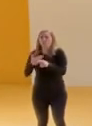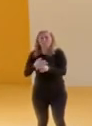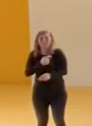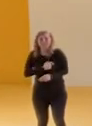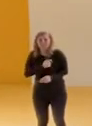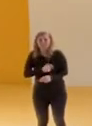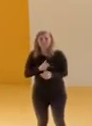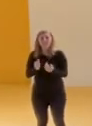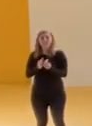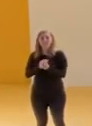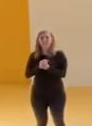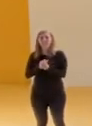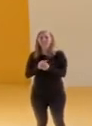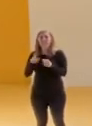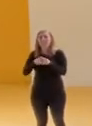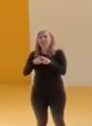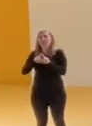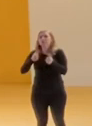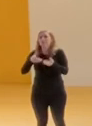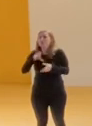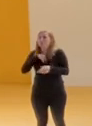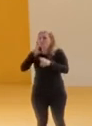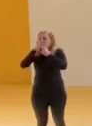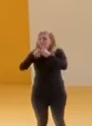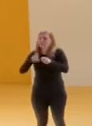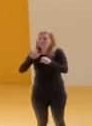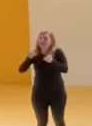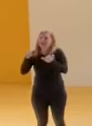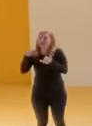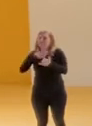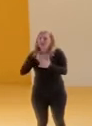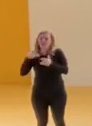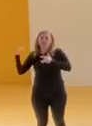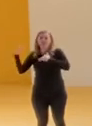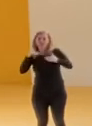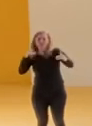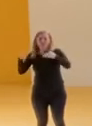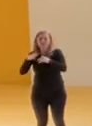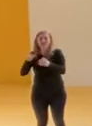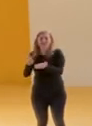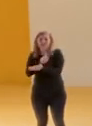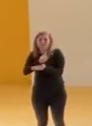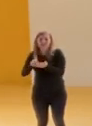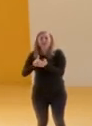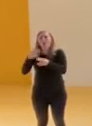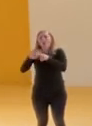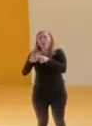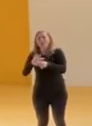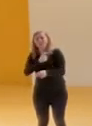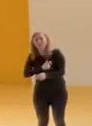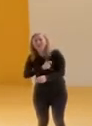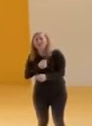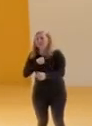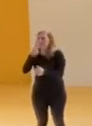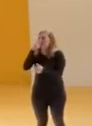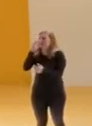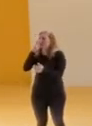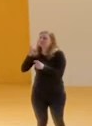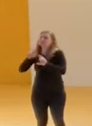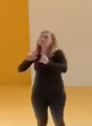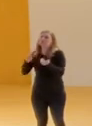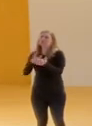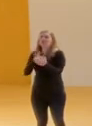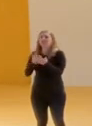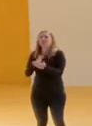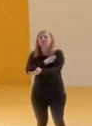No i możemy przeanalizować czynniki ryzyka i zbieramy sobie czynniki ryzyka Chorób Serca patrzymy na takie